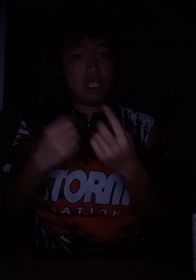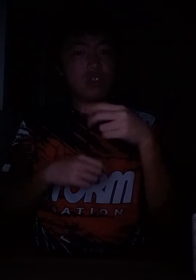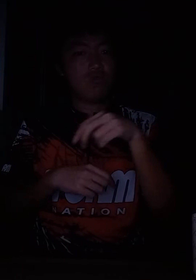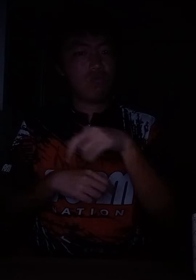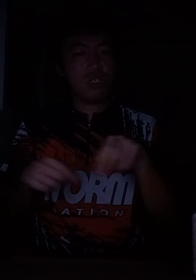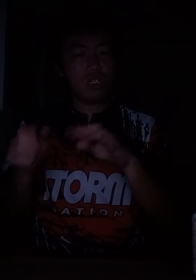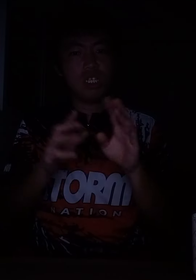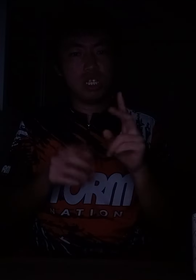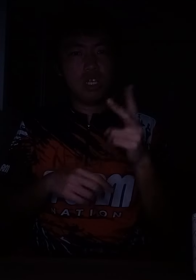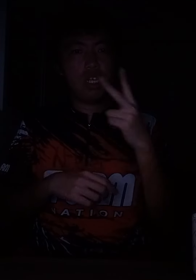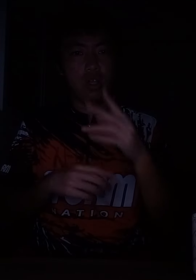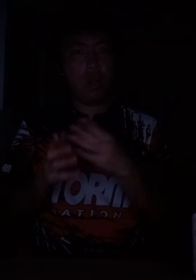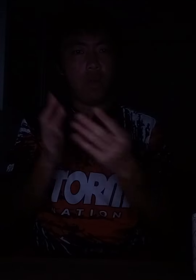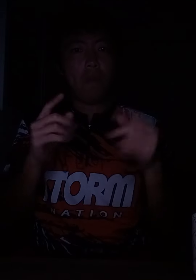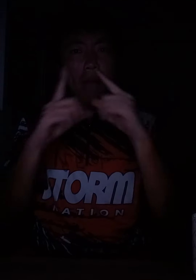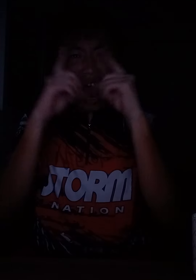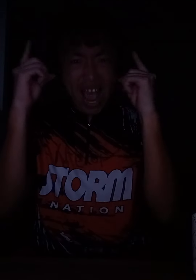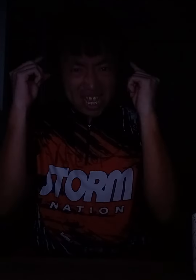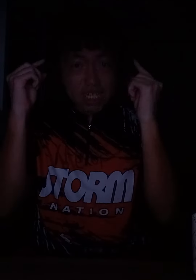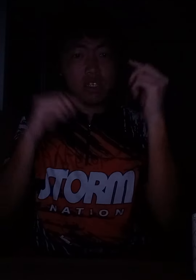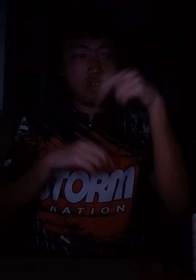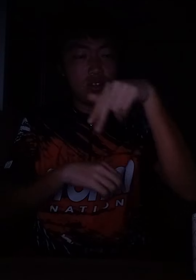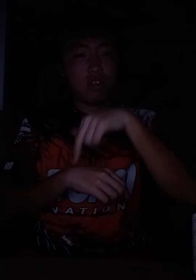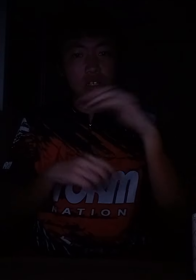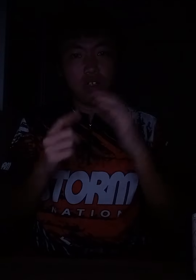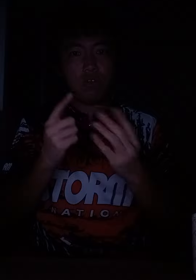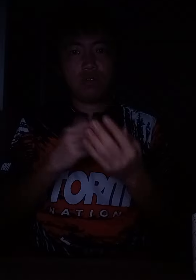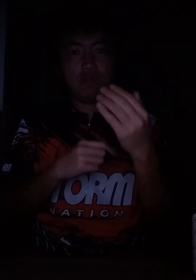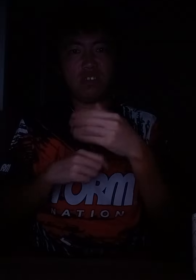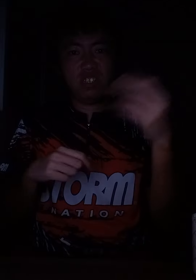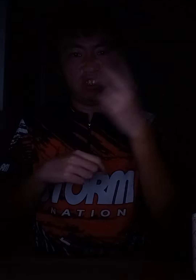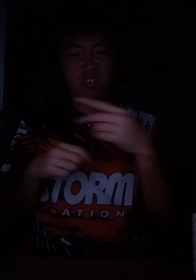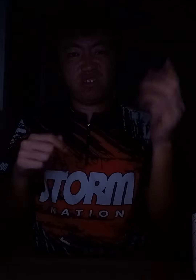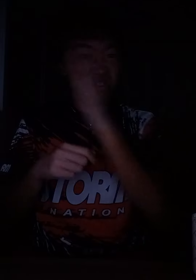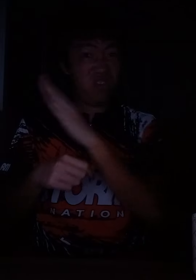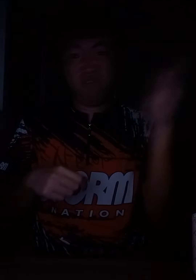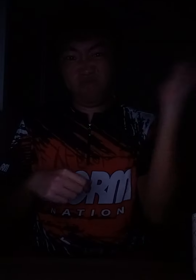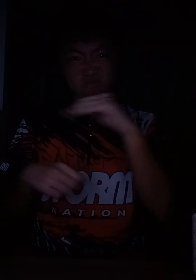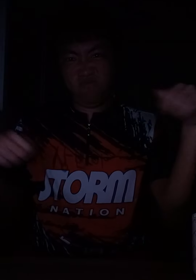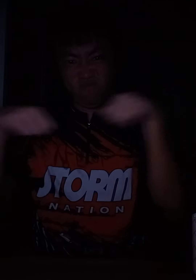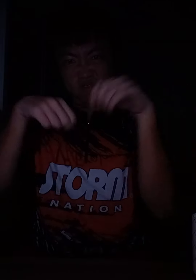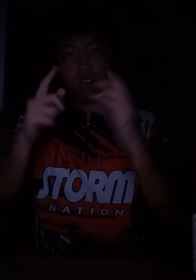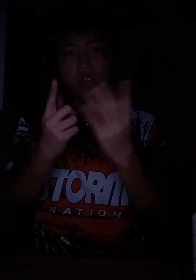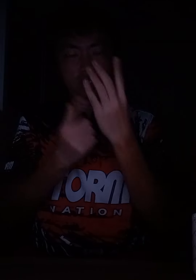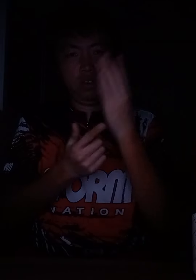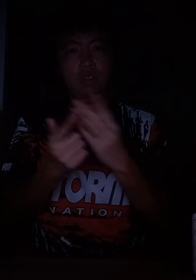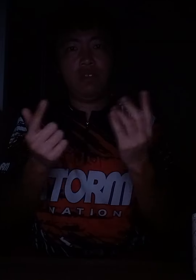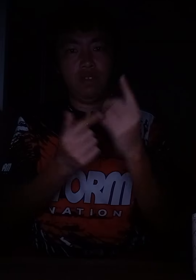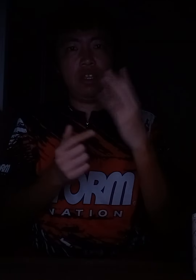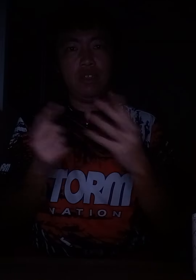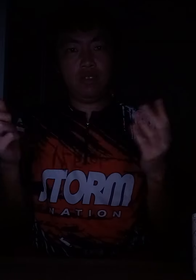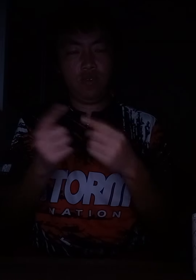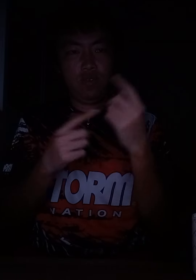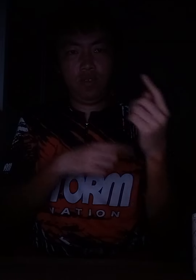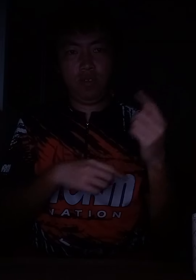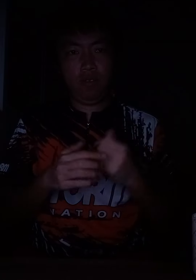출근길 서울 지하철에서 마스크 착용을 요구하는 승객들을 신발 등으로 폭행한 혐의로 붙잡힌 50대 남성에 대해